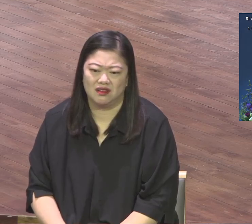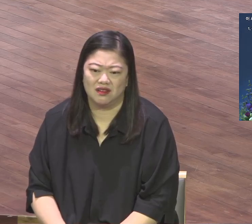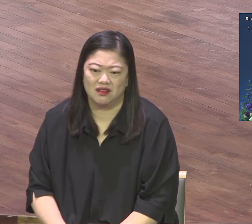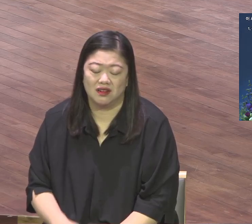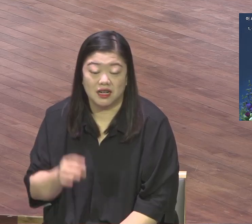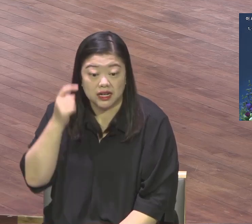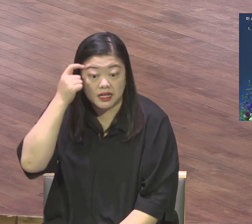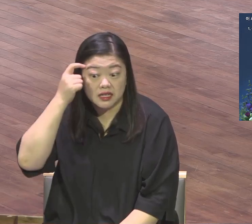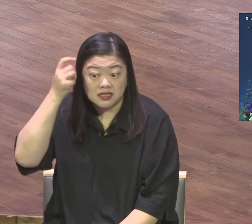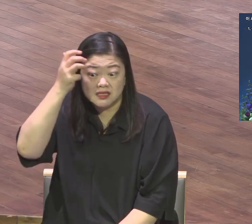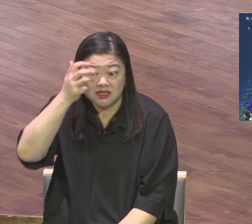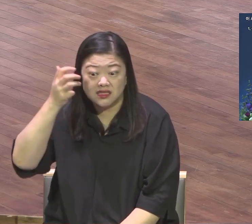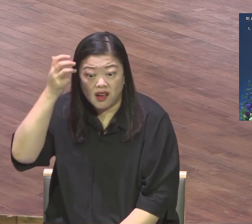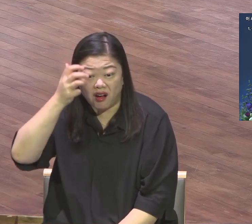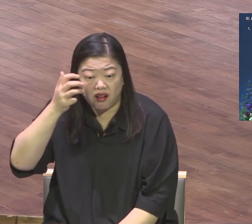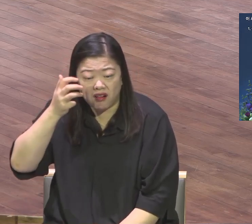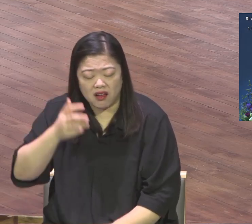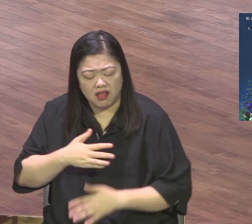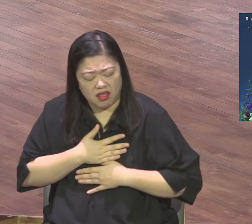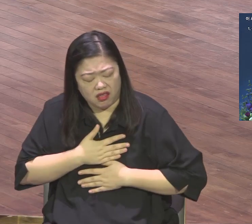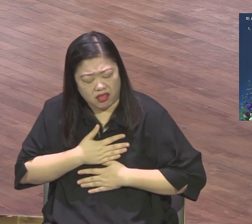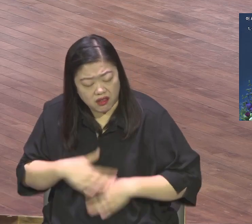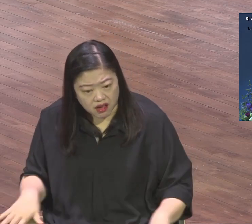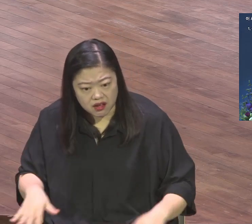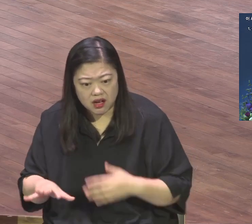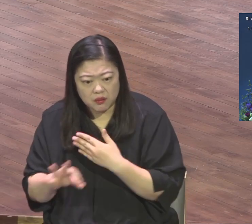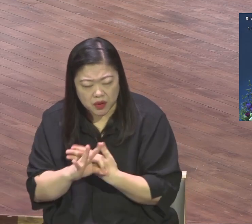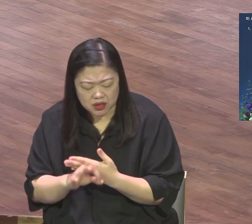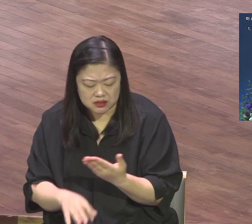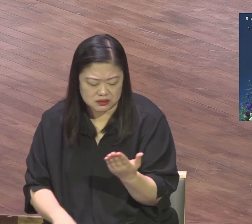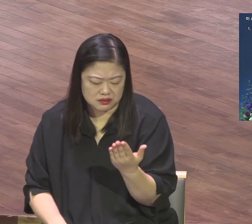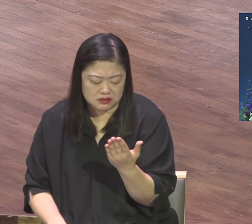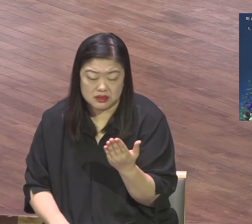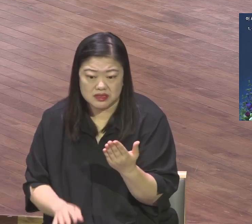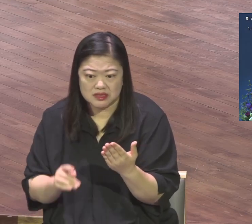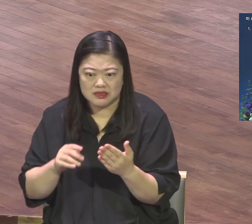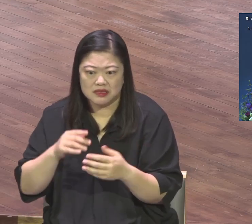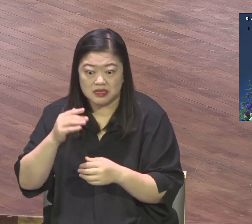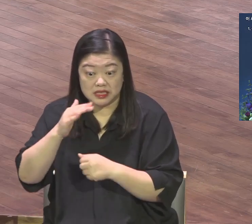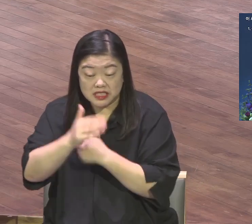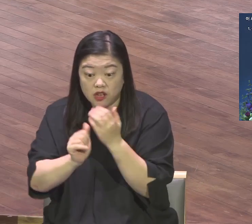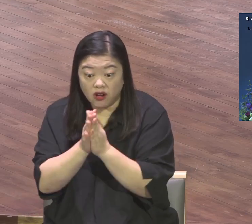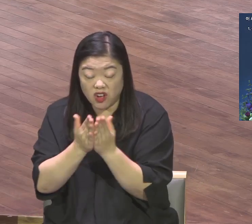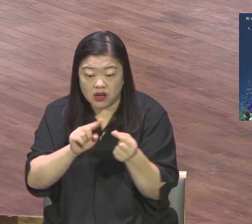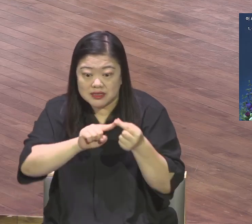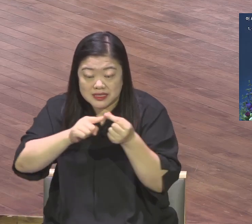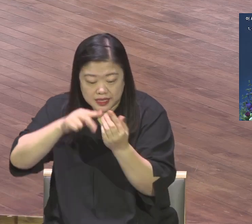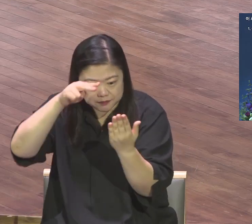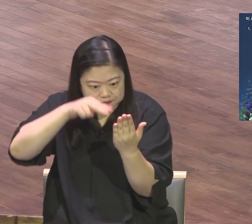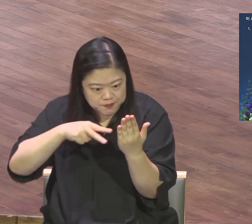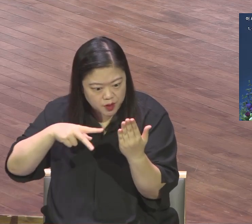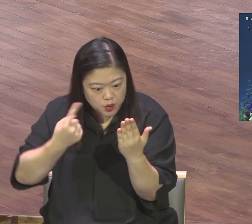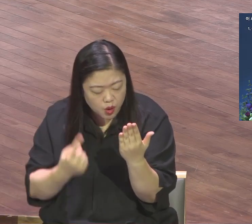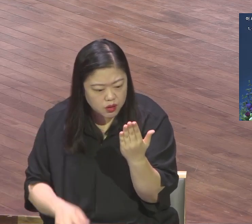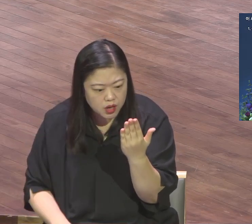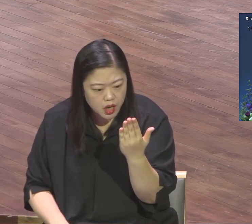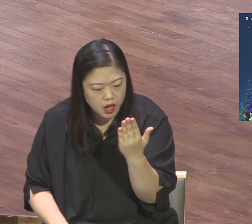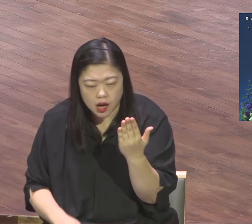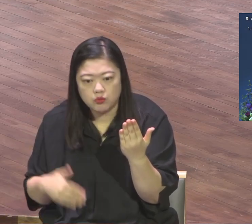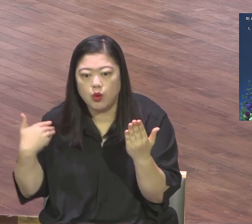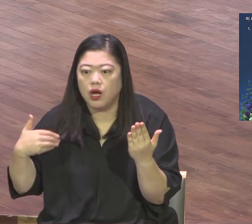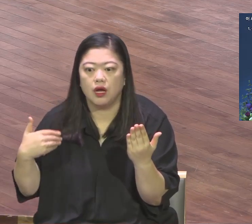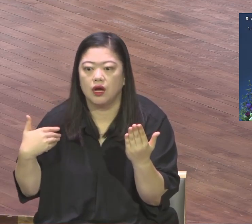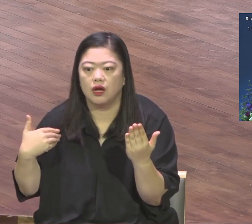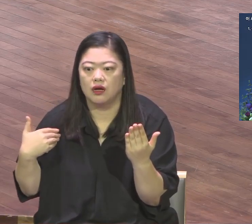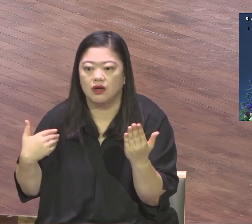못 알아듣습니다. 차, 나 그걸 읽으면서 가슴이 아파서 이런 불 이렇게 열정 가지고 배로 밀면서